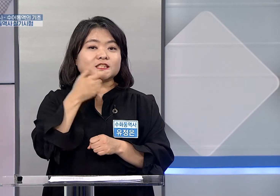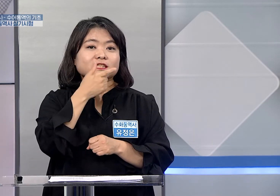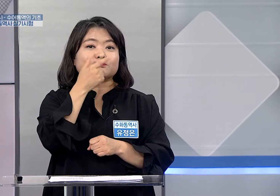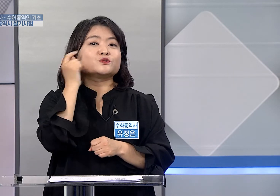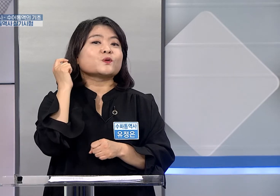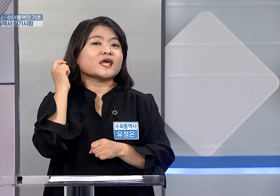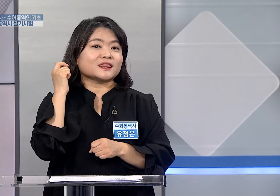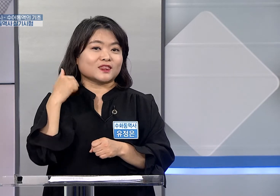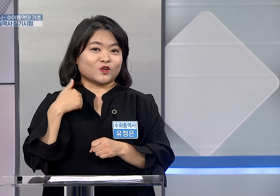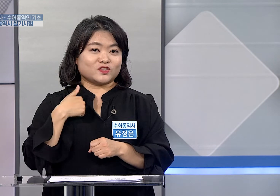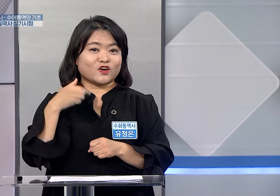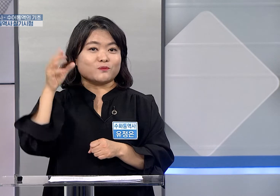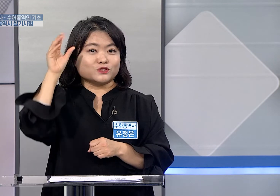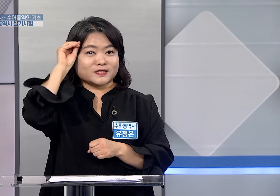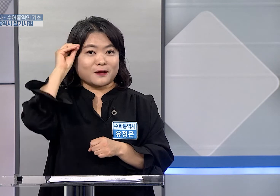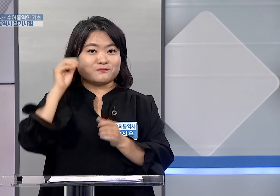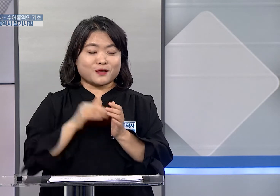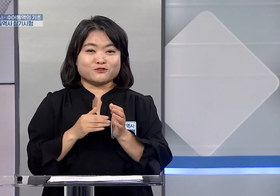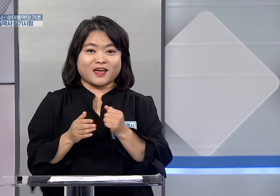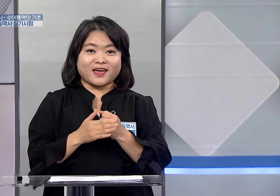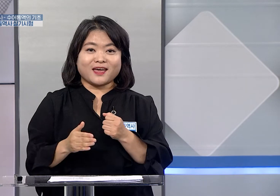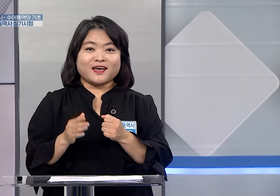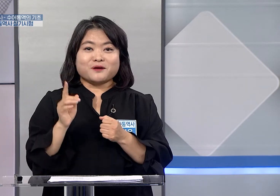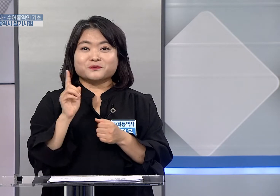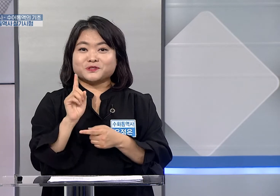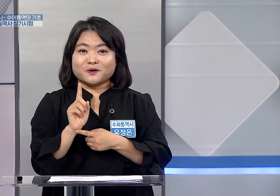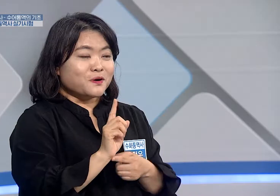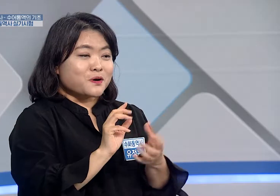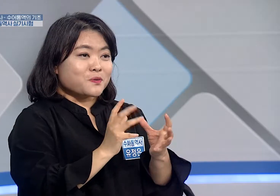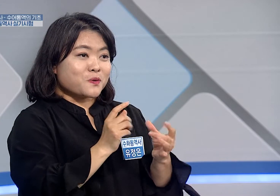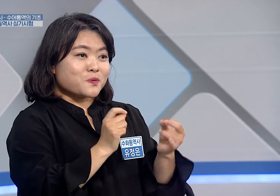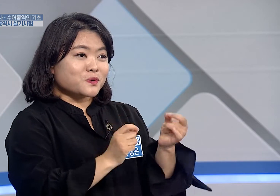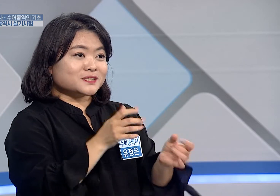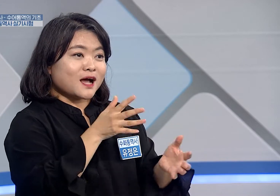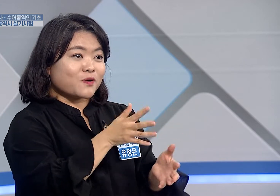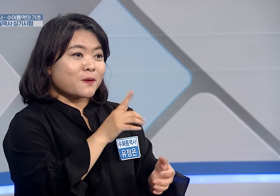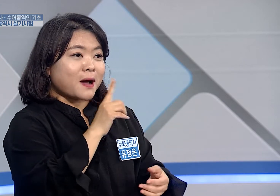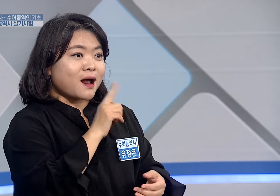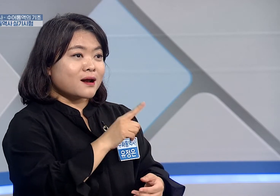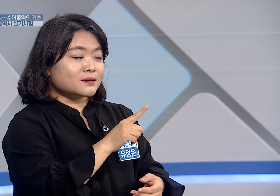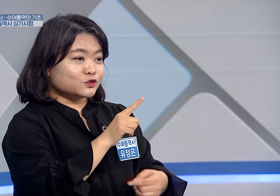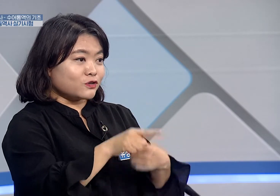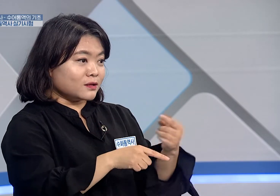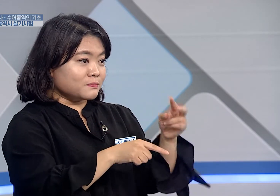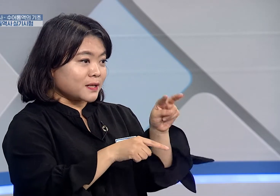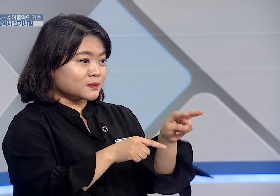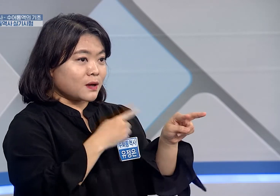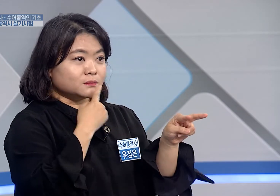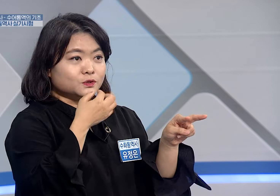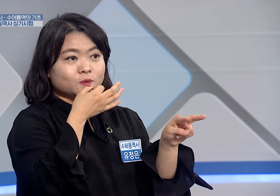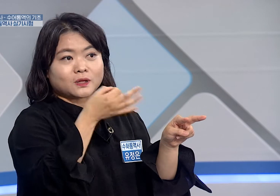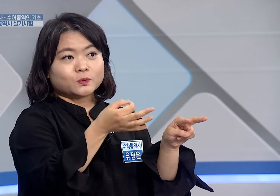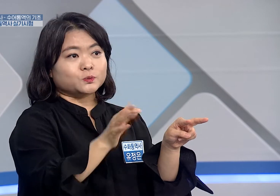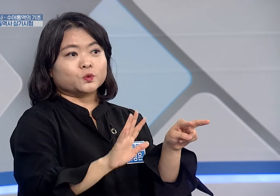지식이 부족했던 저의 무식함 때문에 뭐죠? 꽃꽂이 학과 수어는 봤지만 음성으로 나오지